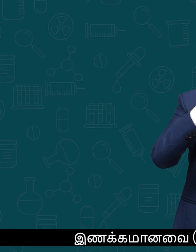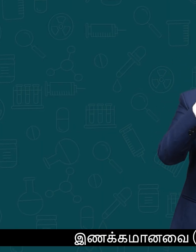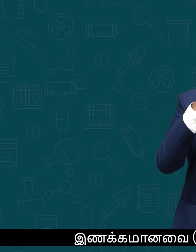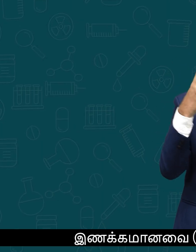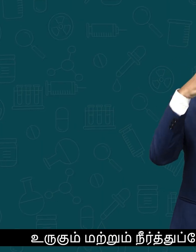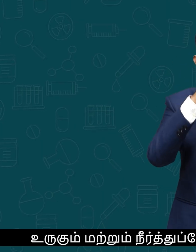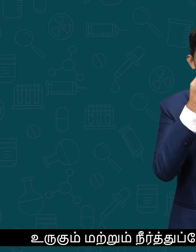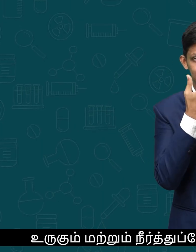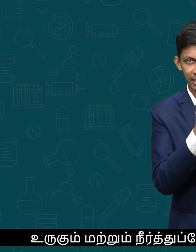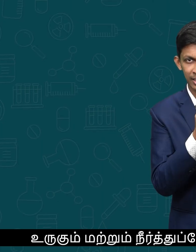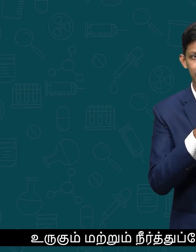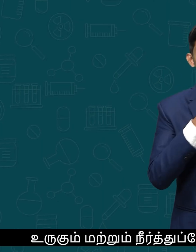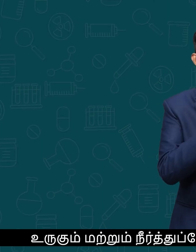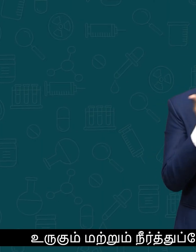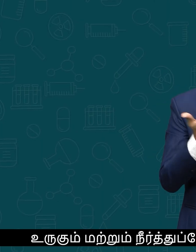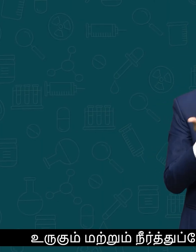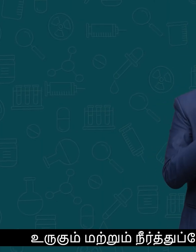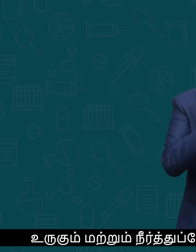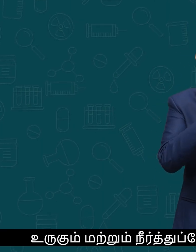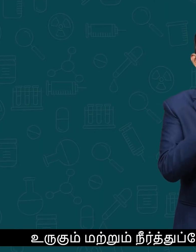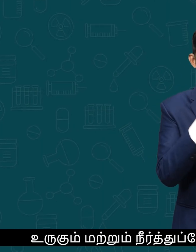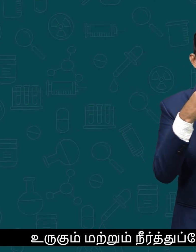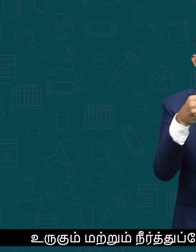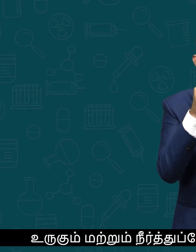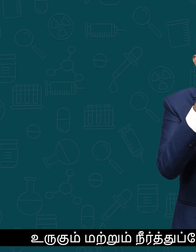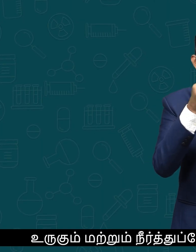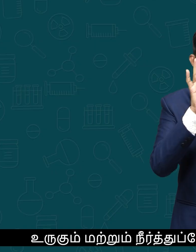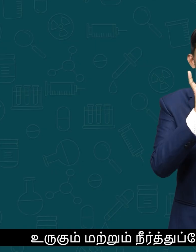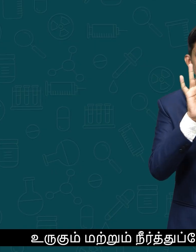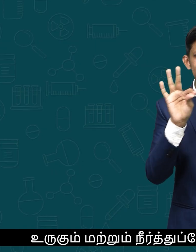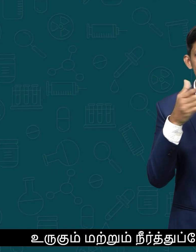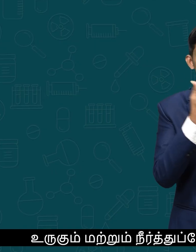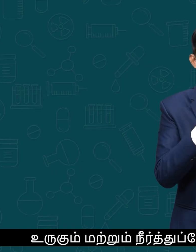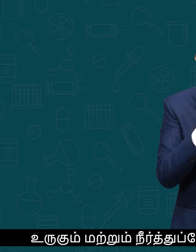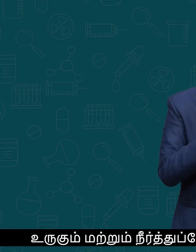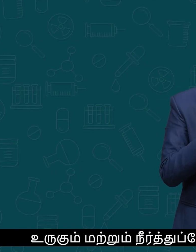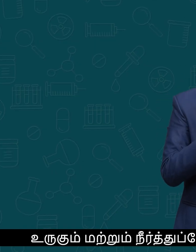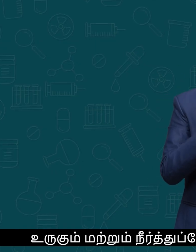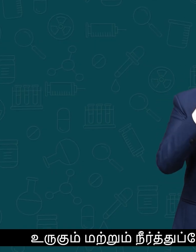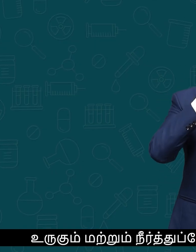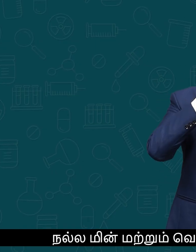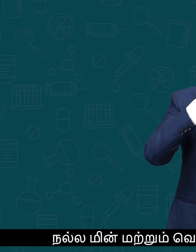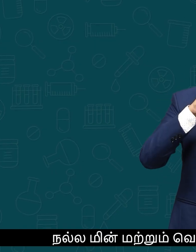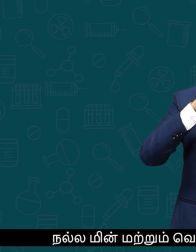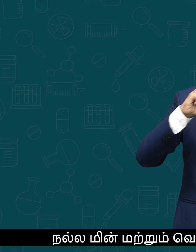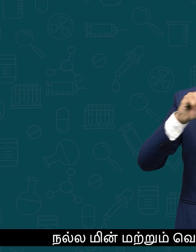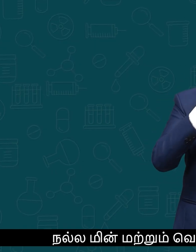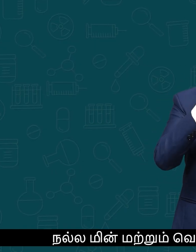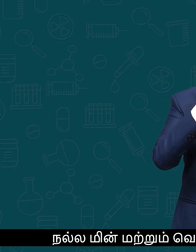உருவாக்கலாம். உருகும் மற்றும் நீர்த்து போகும், அதாவது கம்பியில் வரையப்படலாம். நல்ல மின் மற்றும்